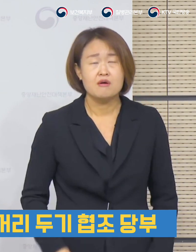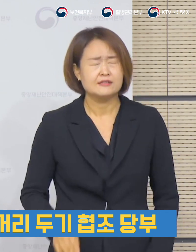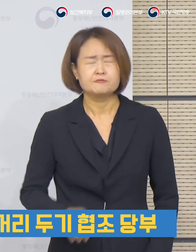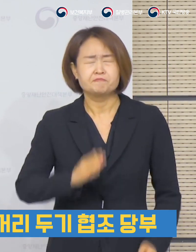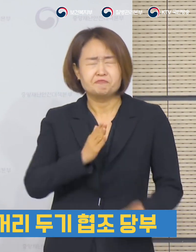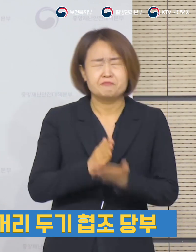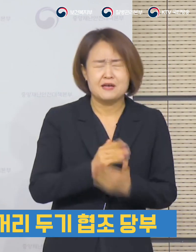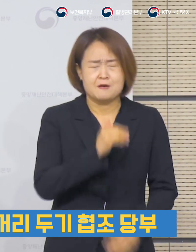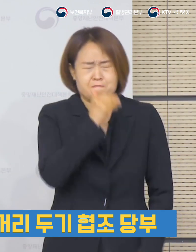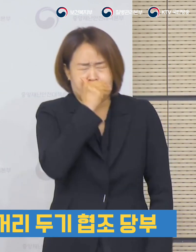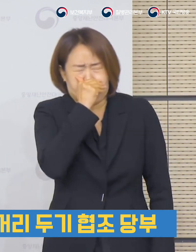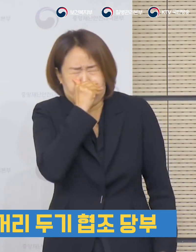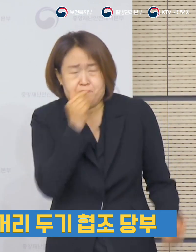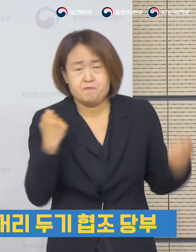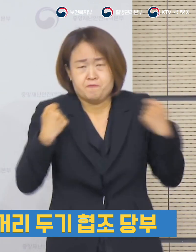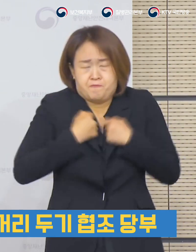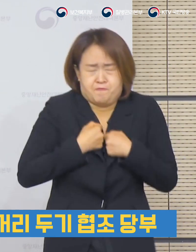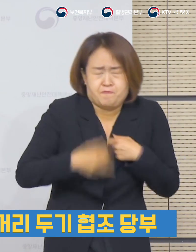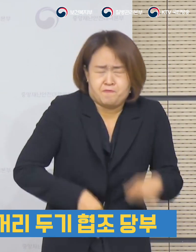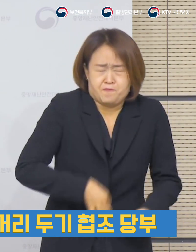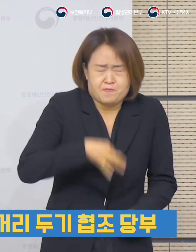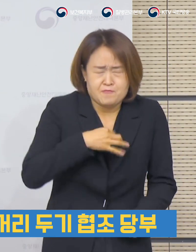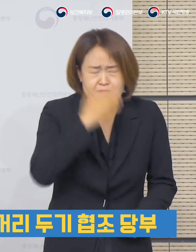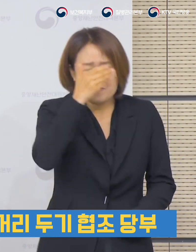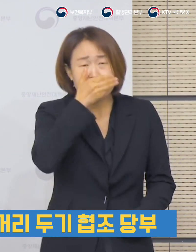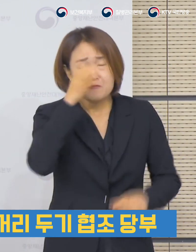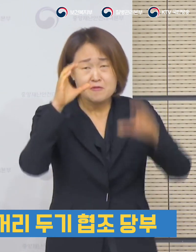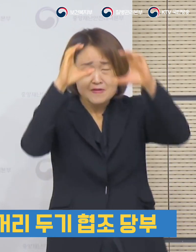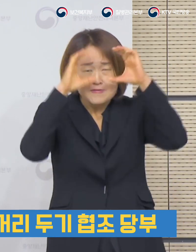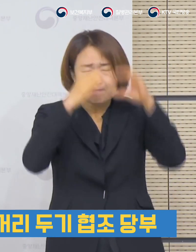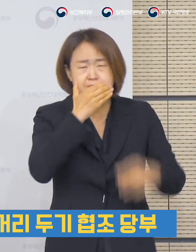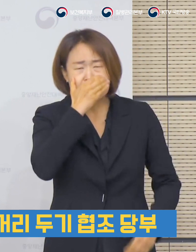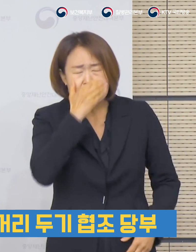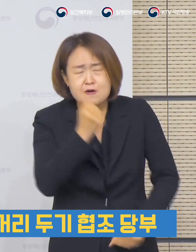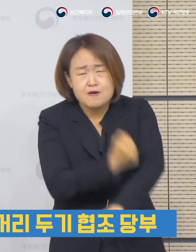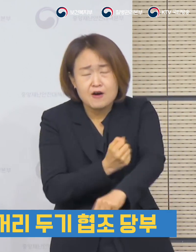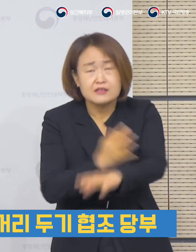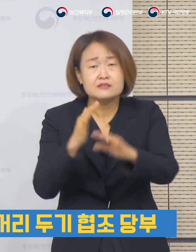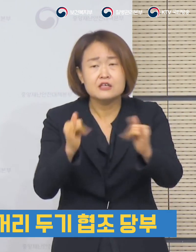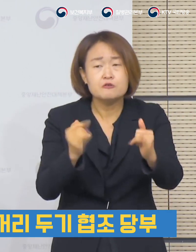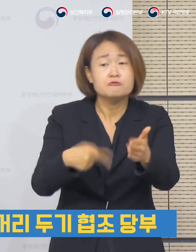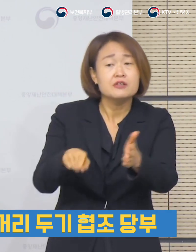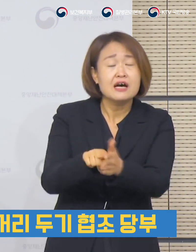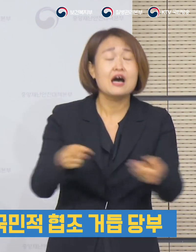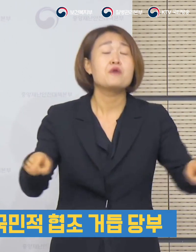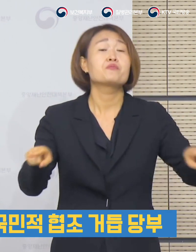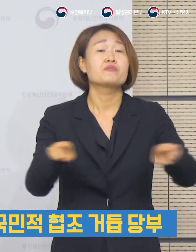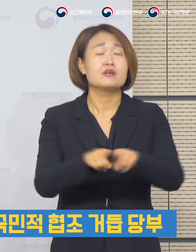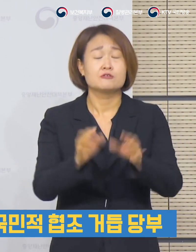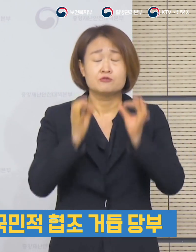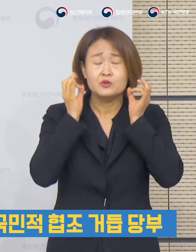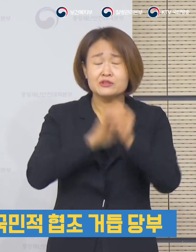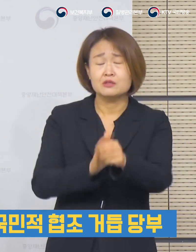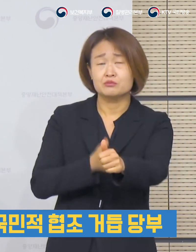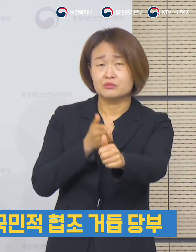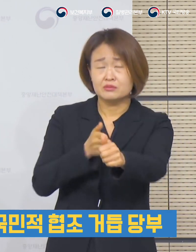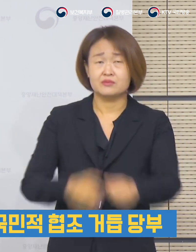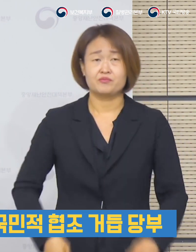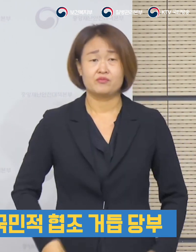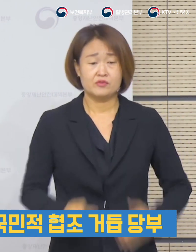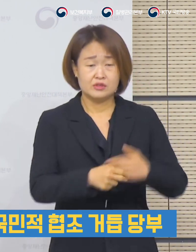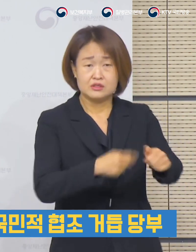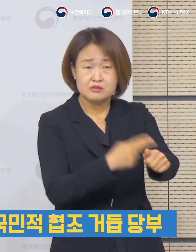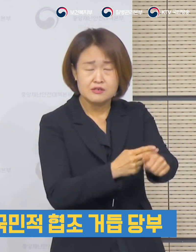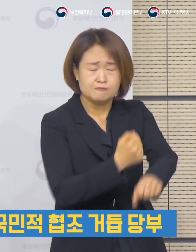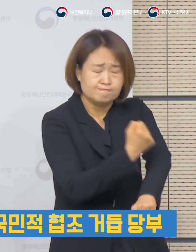갖추고 땀 흘리고 계신 분들을 생각하며 함께 노력해 주실 것을 부탁드립니다. 이분들의 노고와